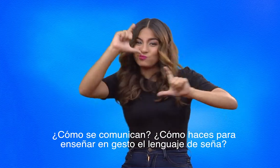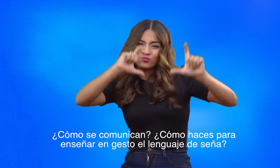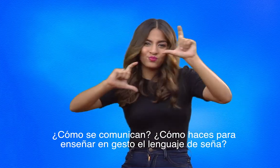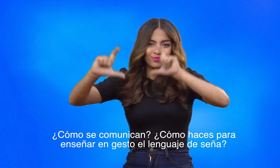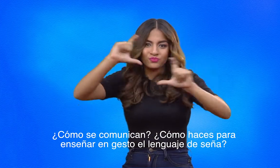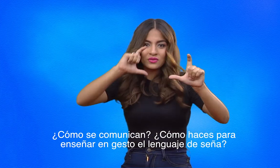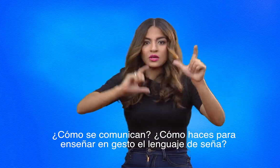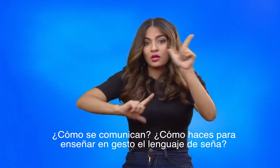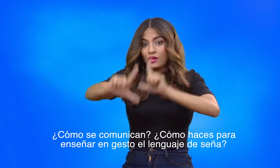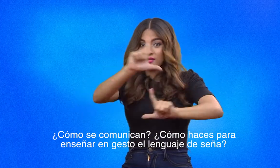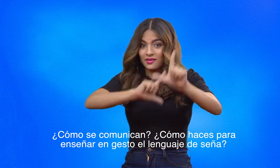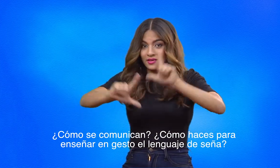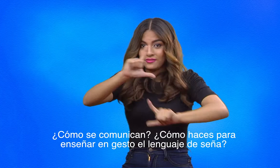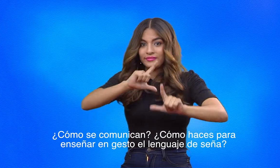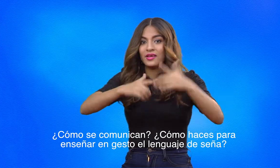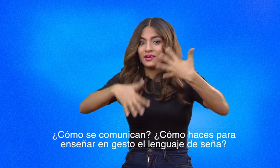gesto el lenguaje de señas?